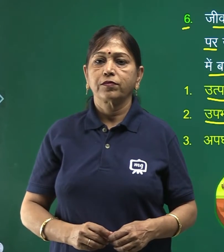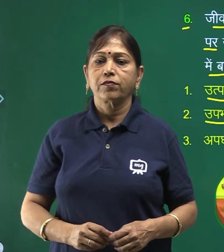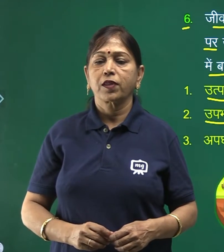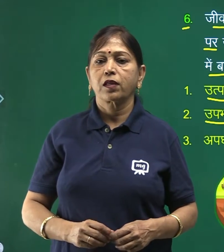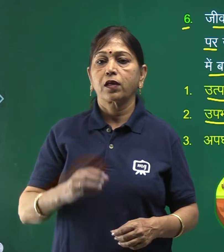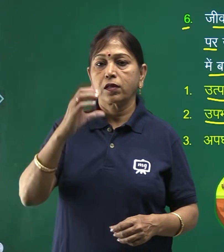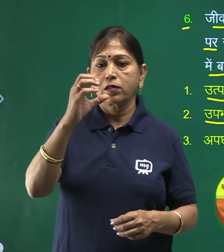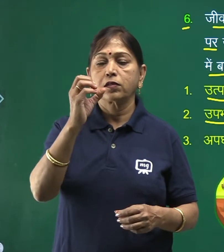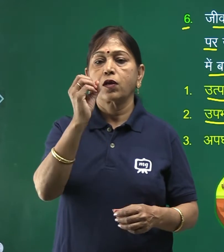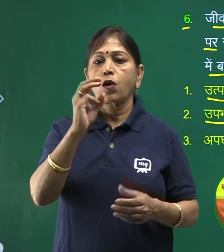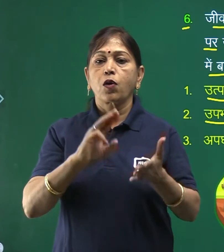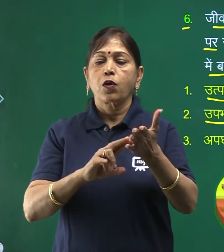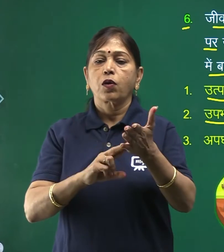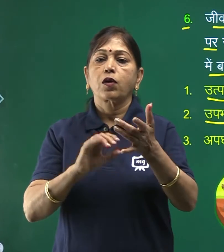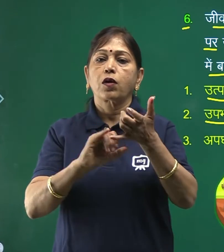उपभोक्ता,